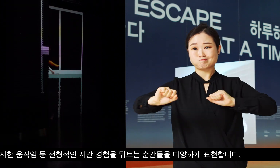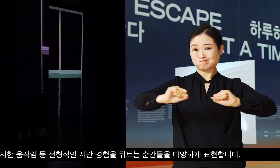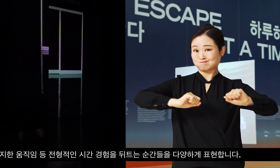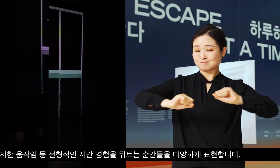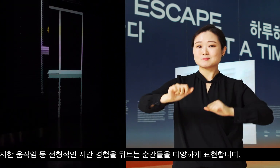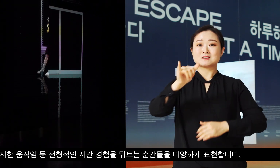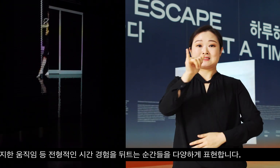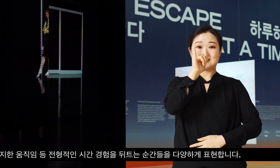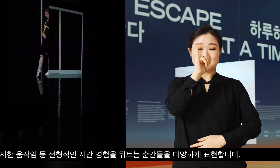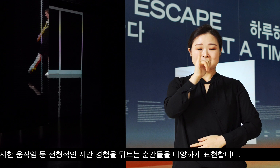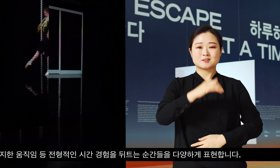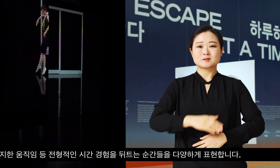가만히 정지한 움직임 등